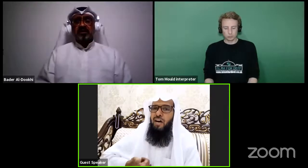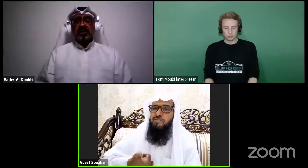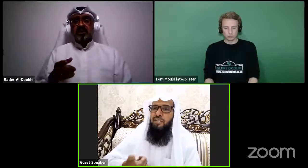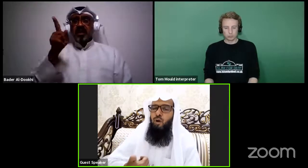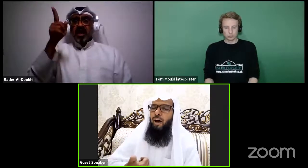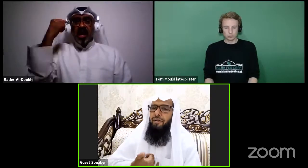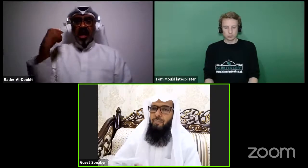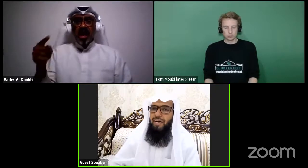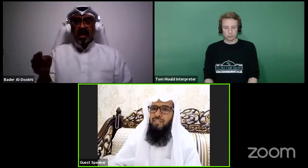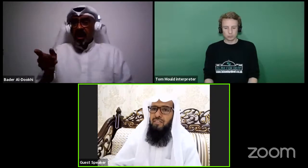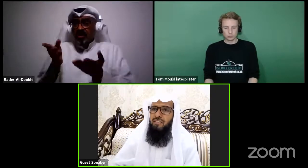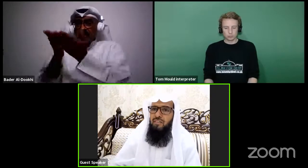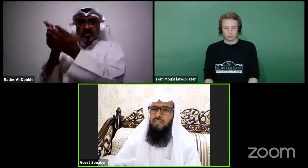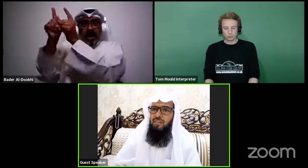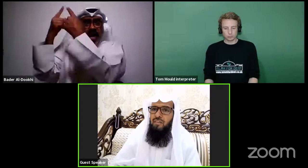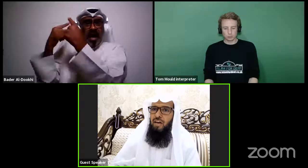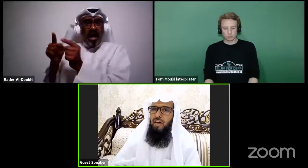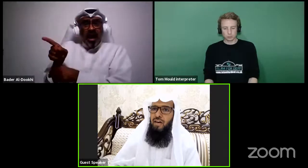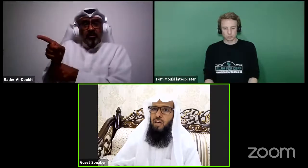التي هي في الأصل محرمات،